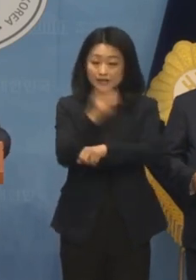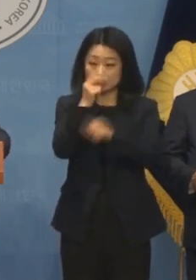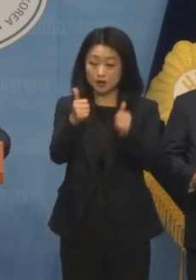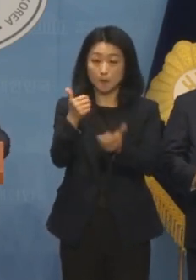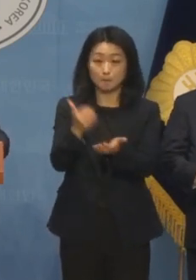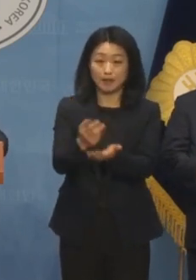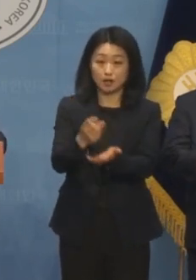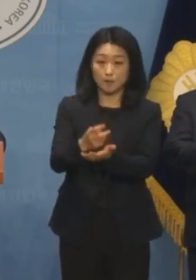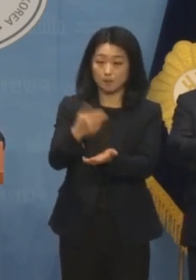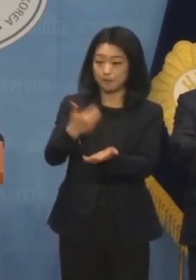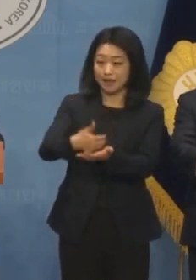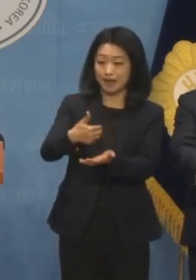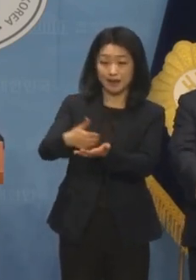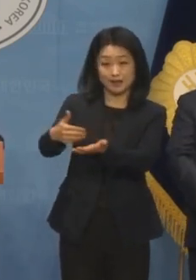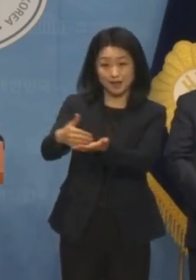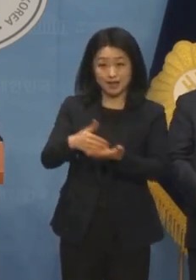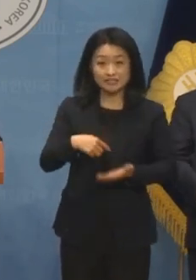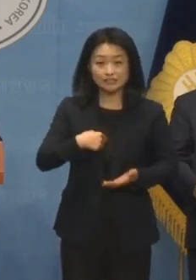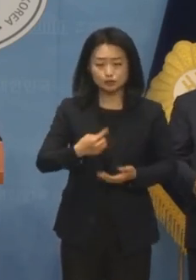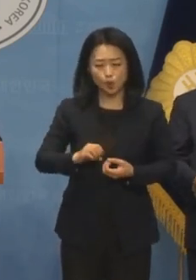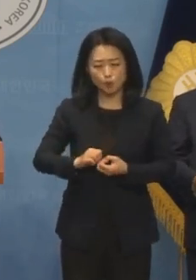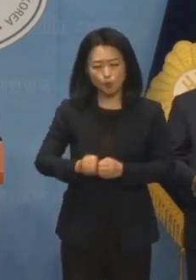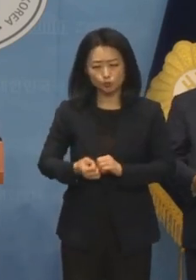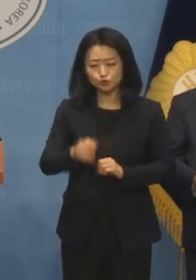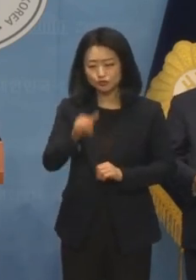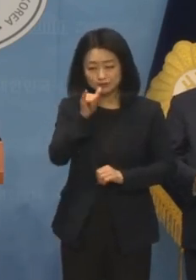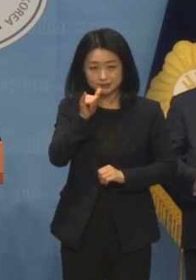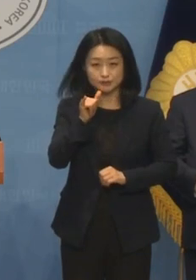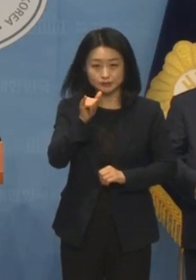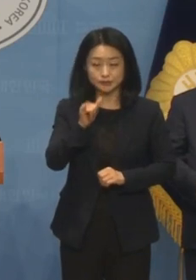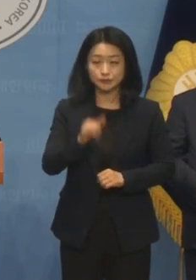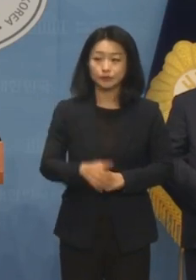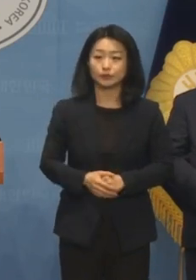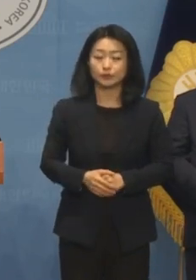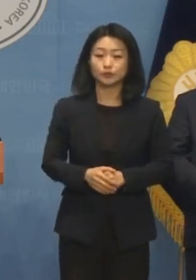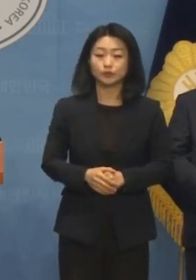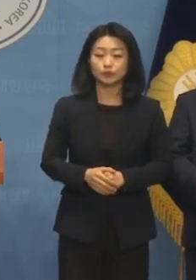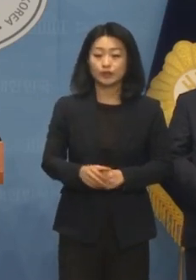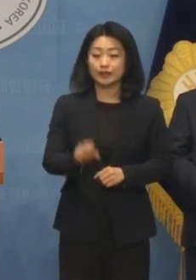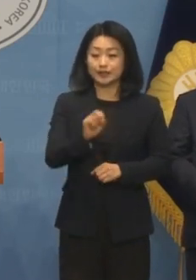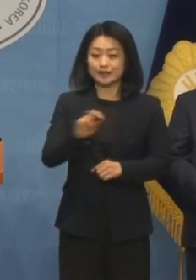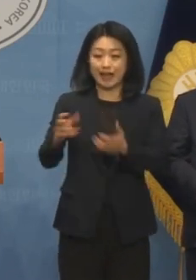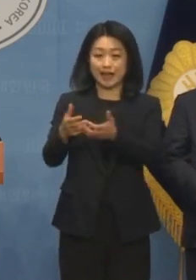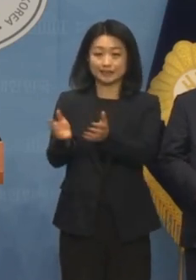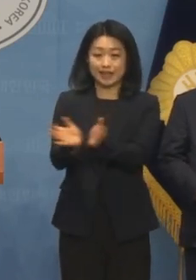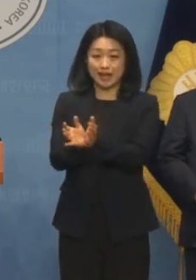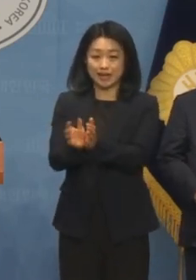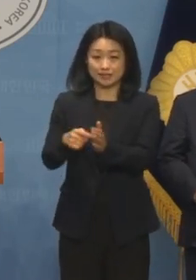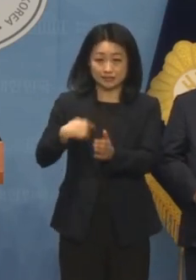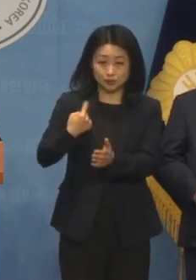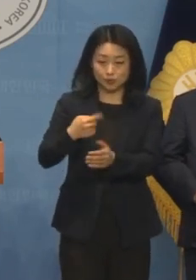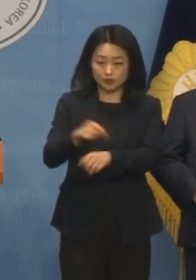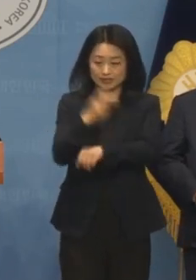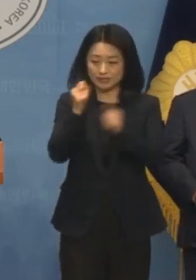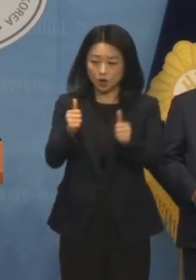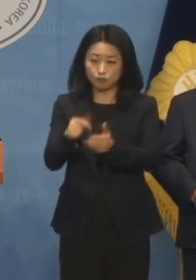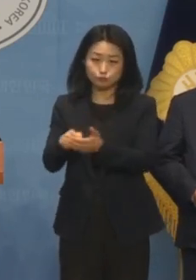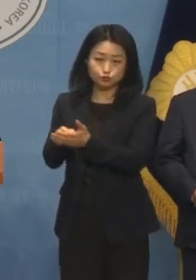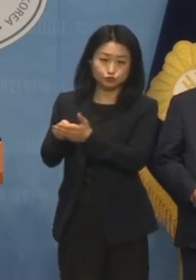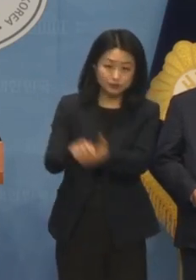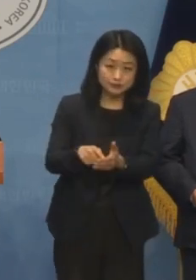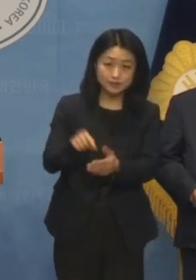것은 자기 모순에 빠지는 것입니다. 이제는 거대 야당이 단독으로 특검을 추진하겠다는